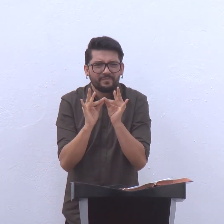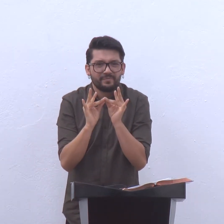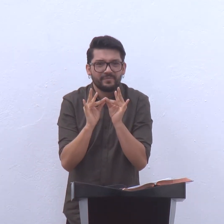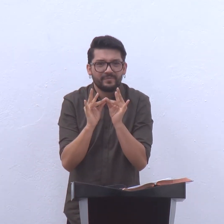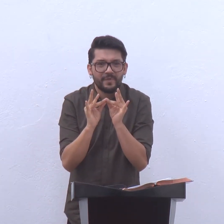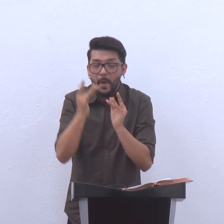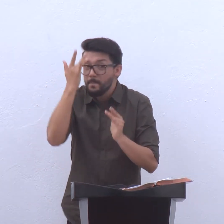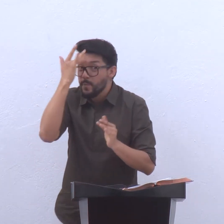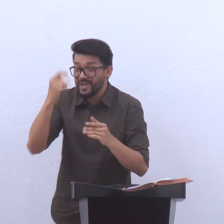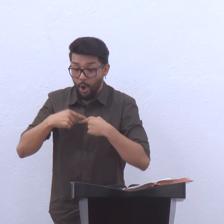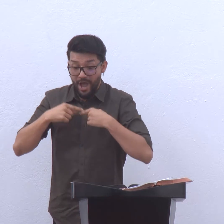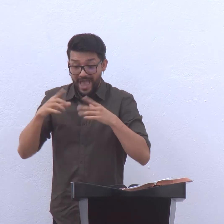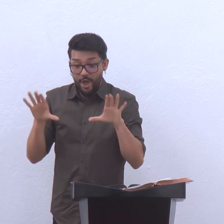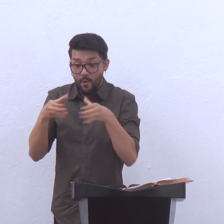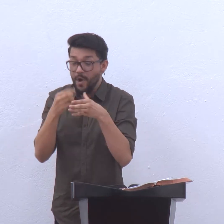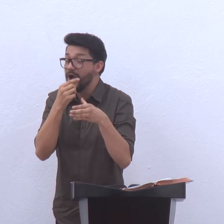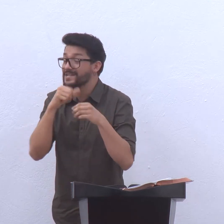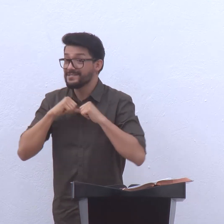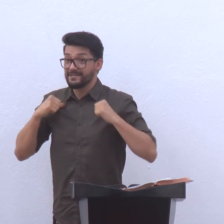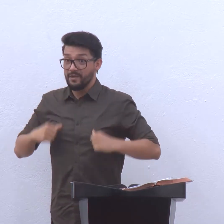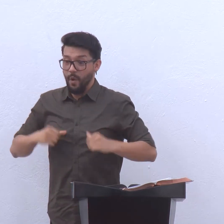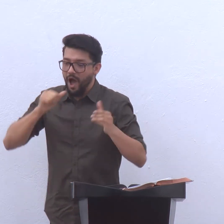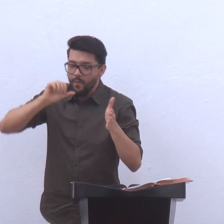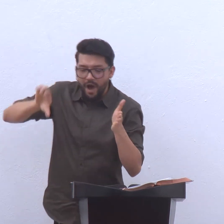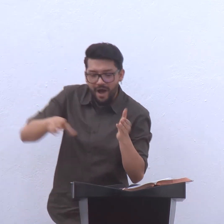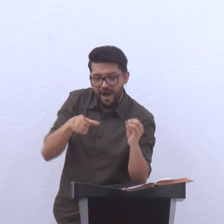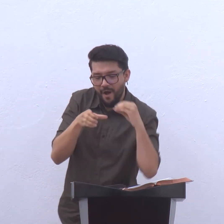la fuente de salvación para ustedes.